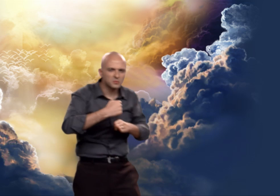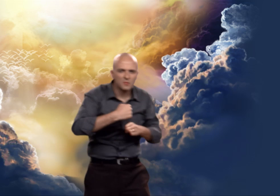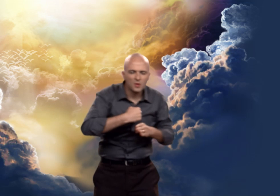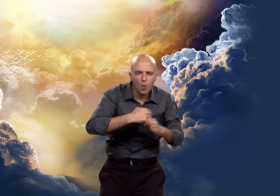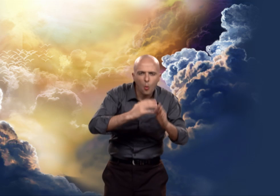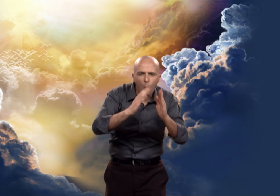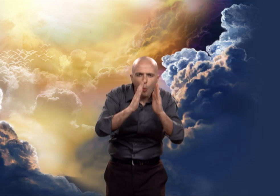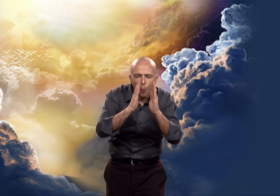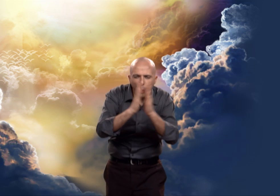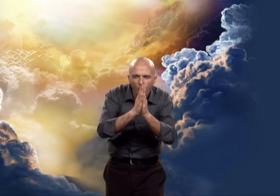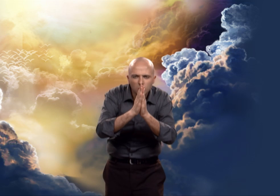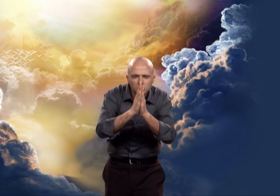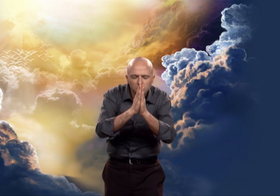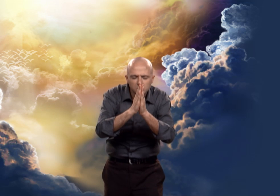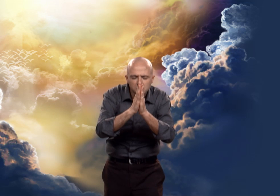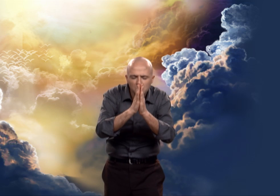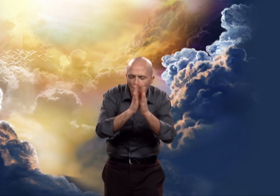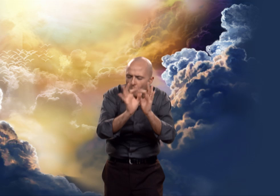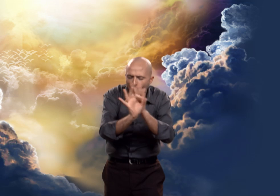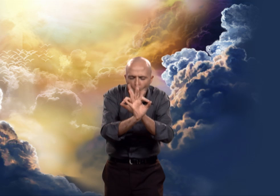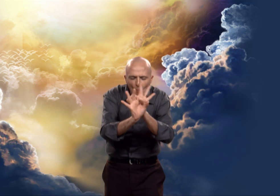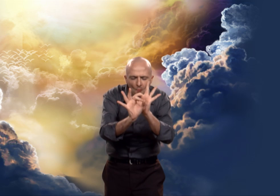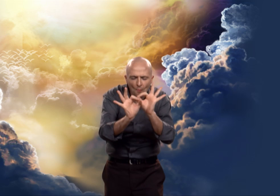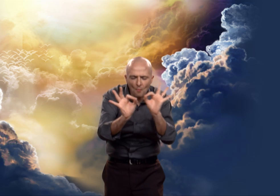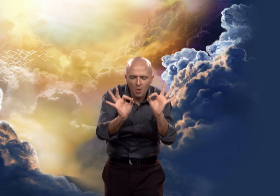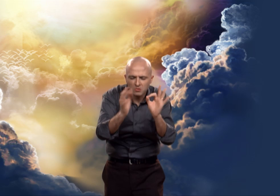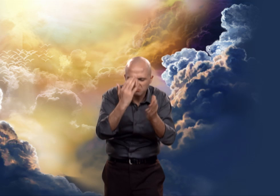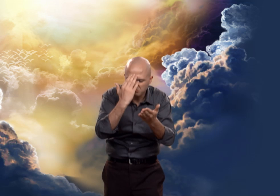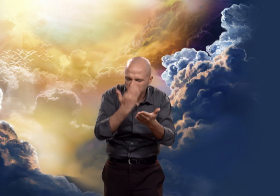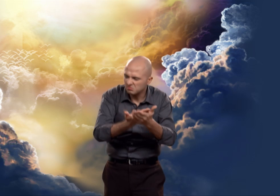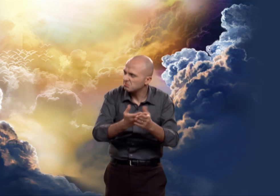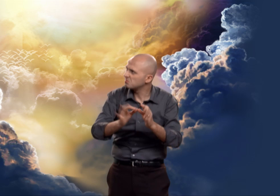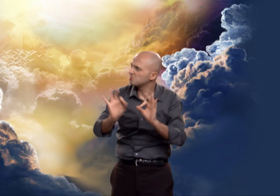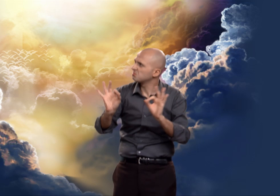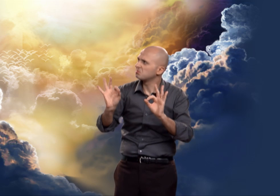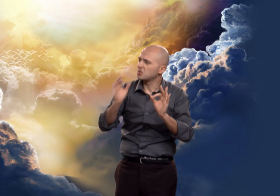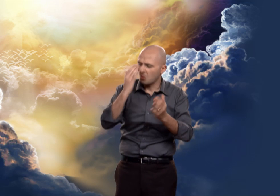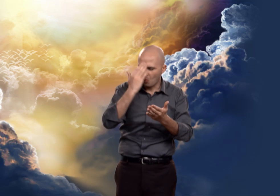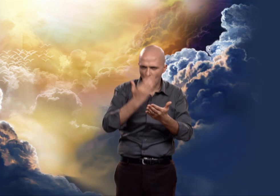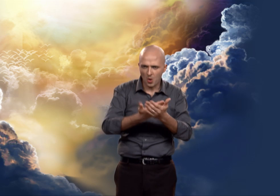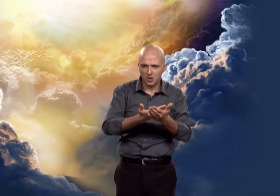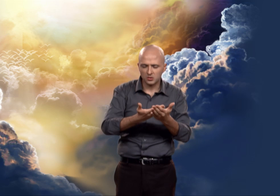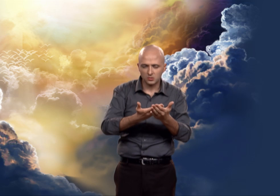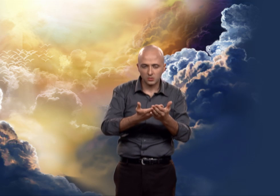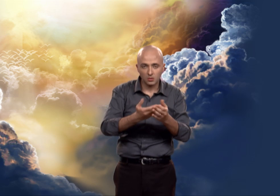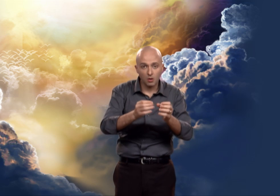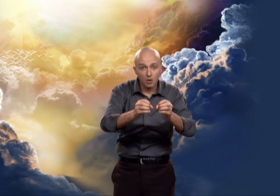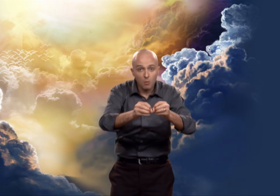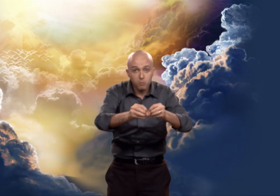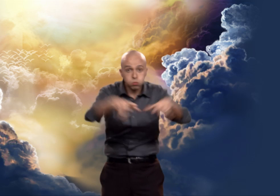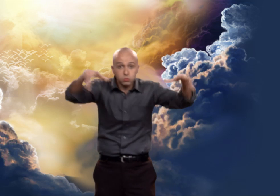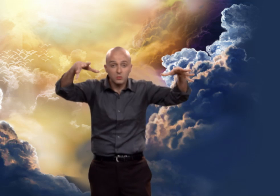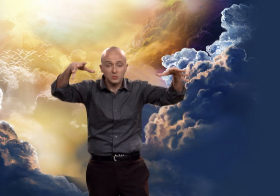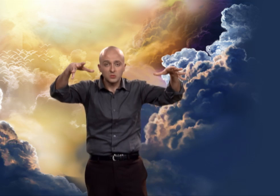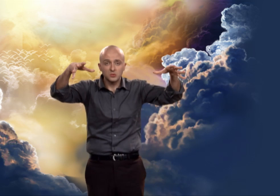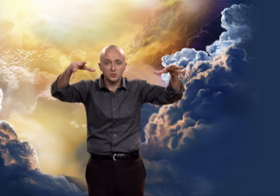só pessoa que sinceramente deseje conhecer a verdade, custe o que custar. Cristo é a verdade,